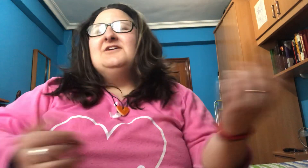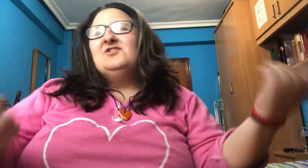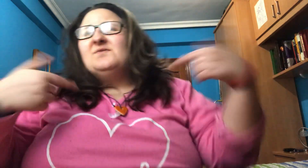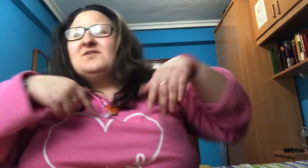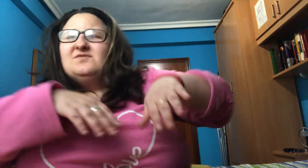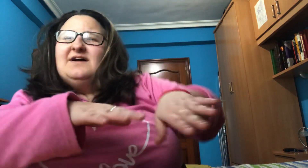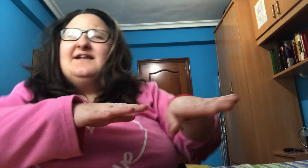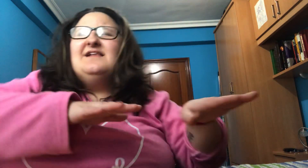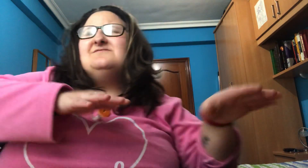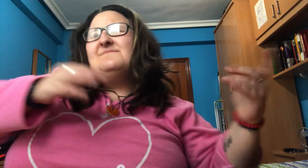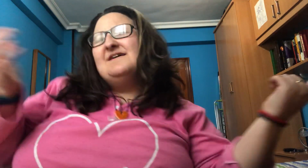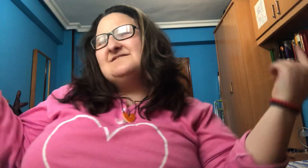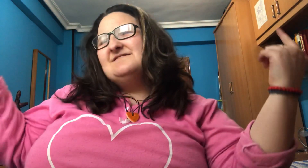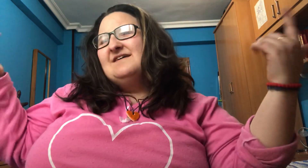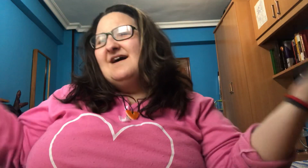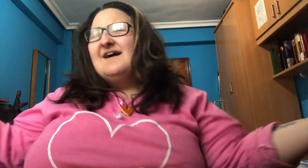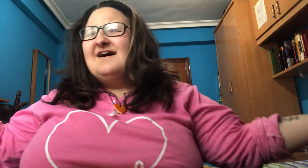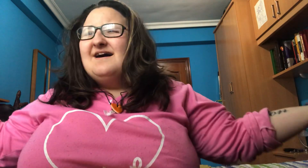yo veo tu cara a los demás.